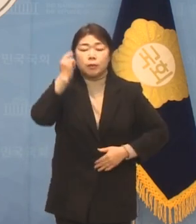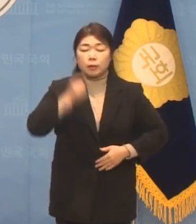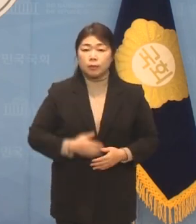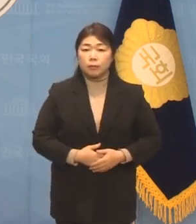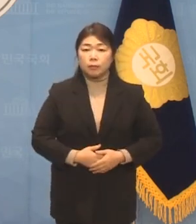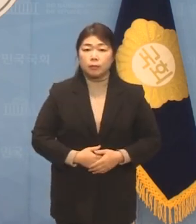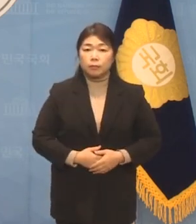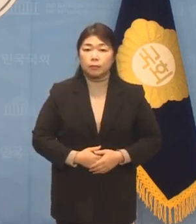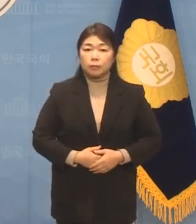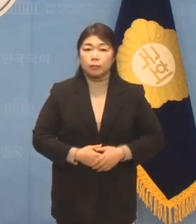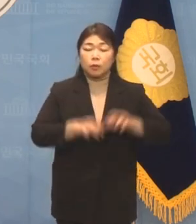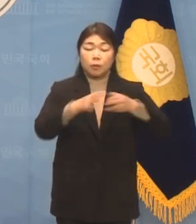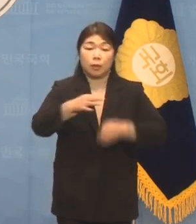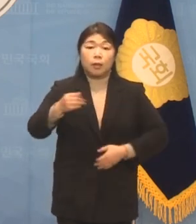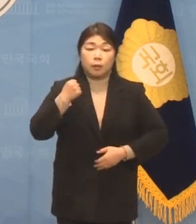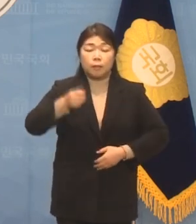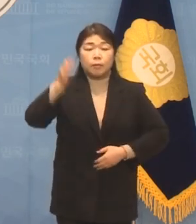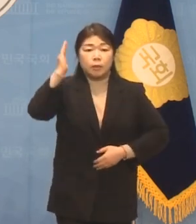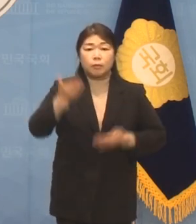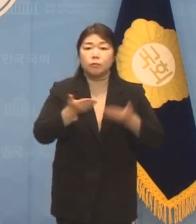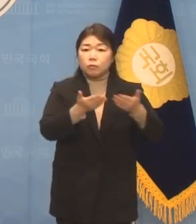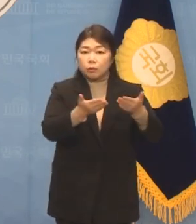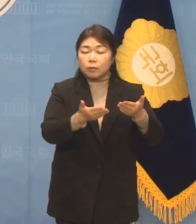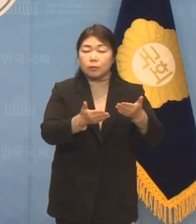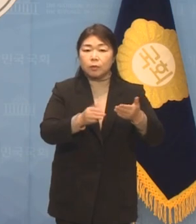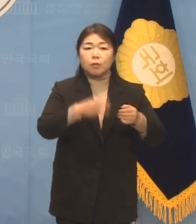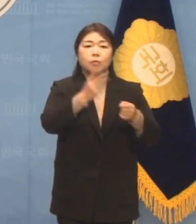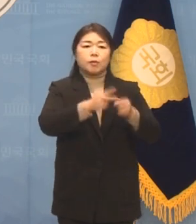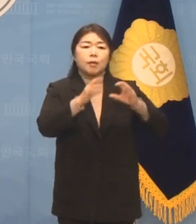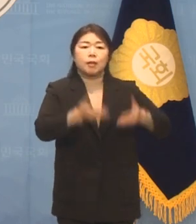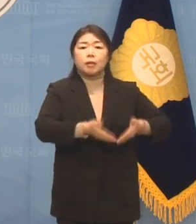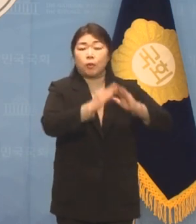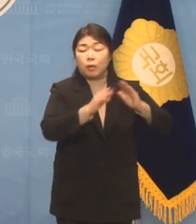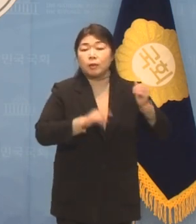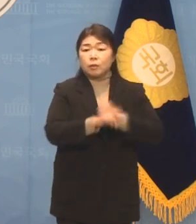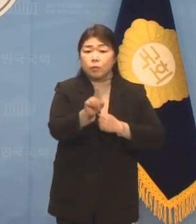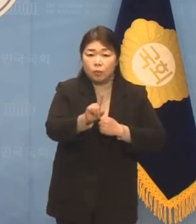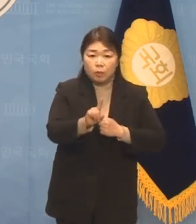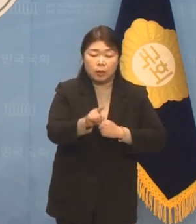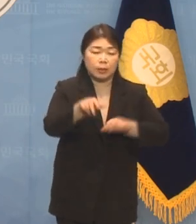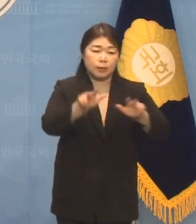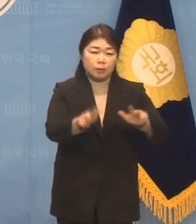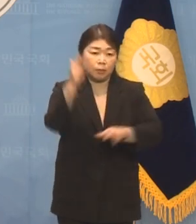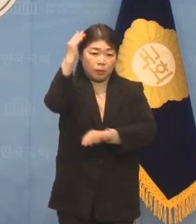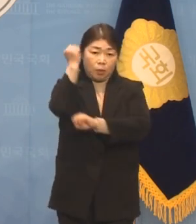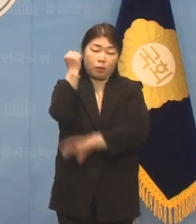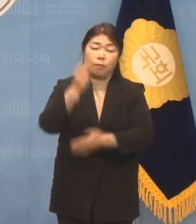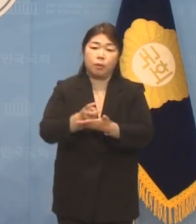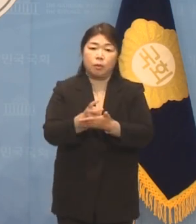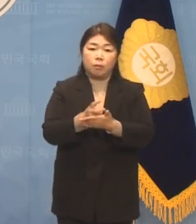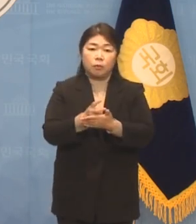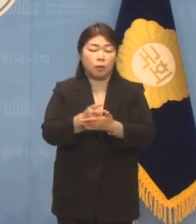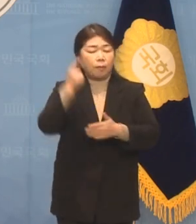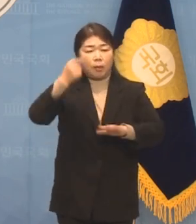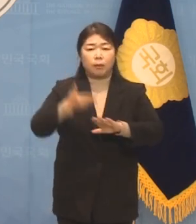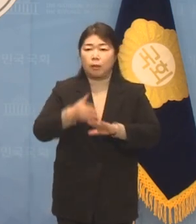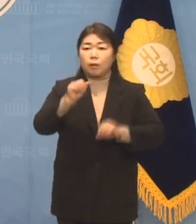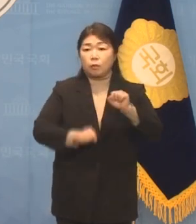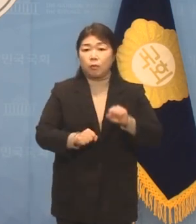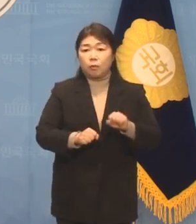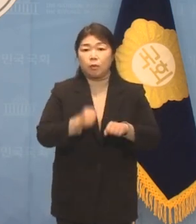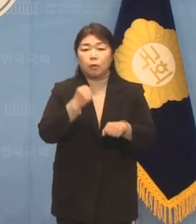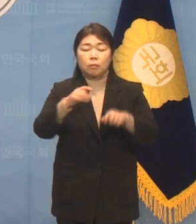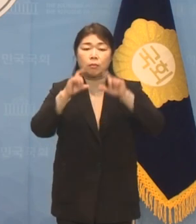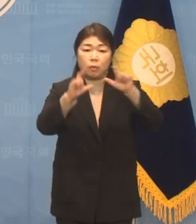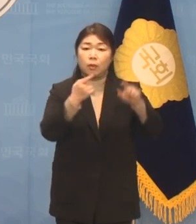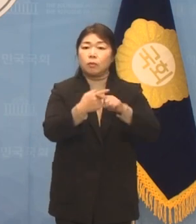국민의힘이 주장하는 제2의 건국전쟁은 헌법 정신에 맞서 전쟁을 벌이겠다는 꼴입니다.